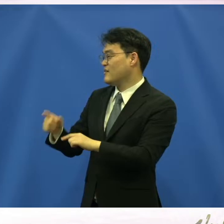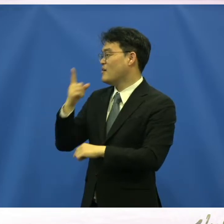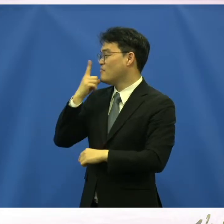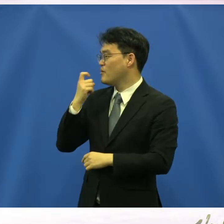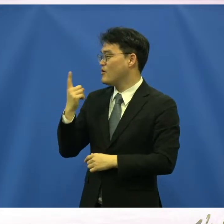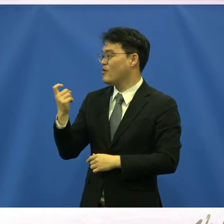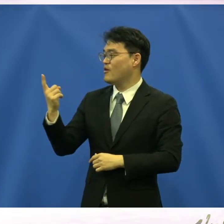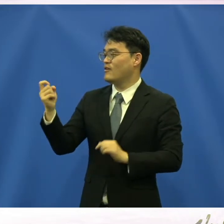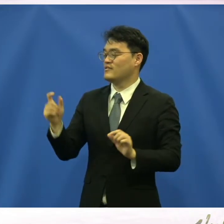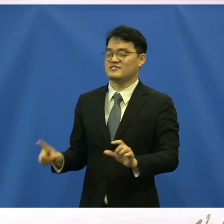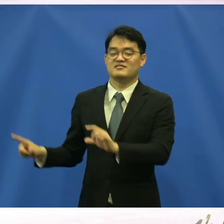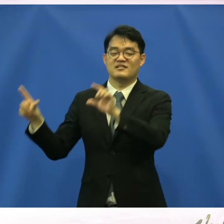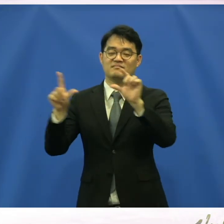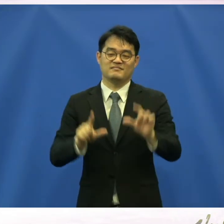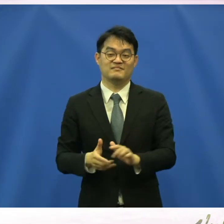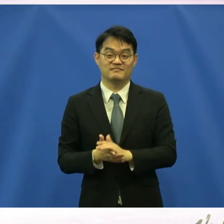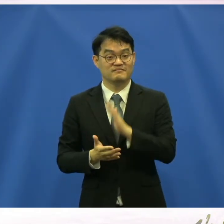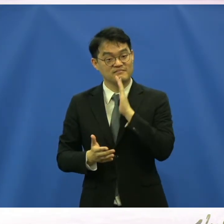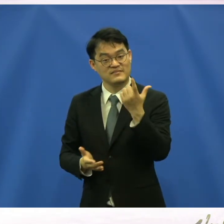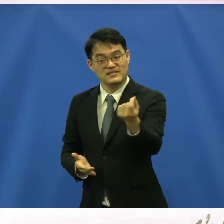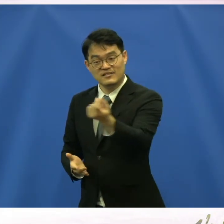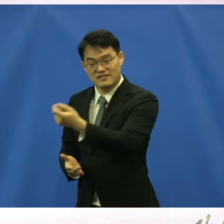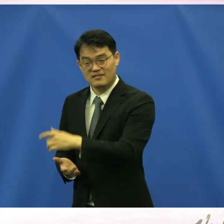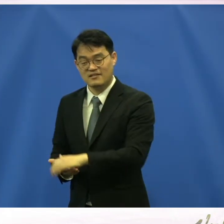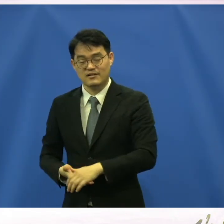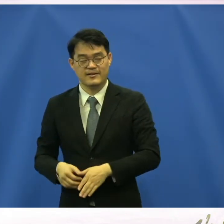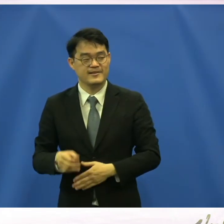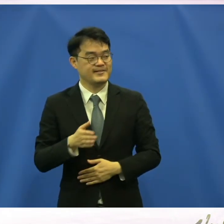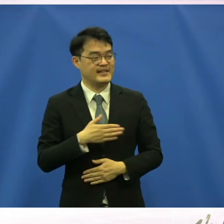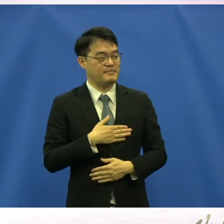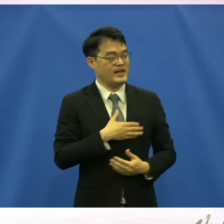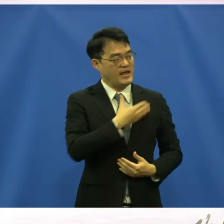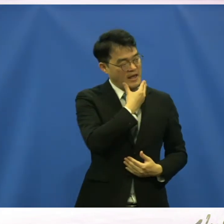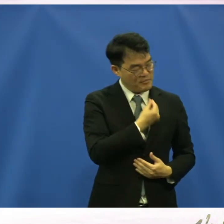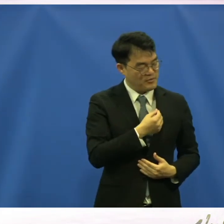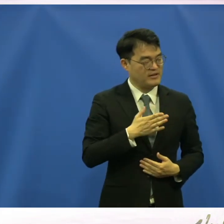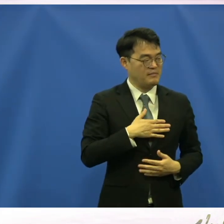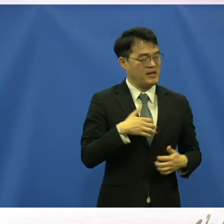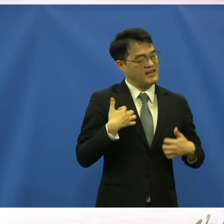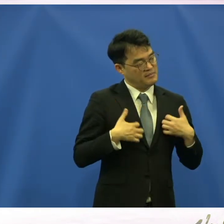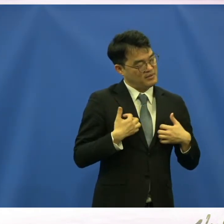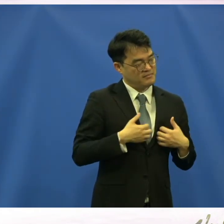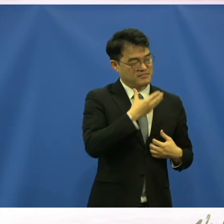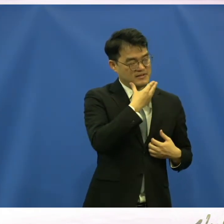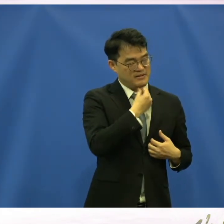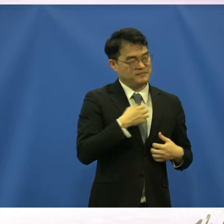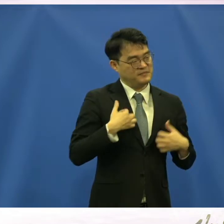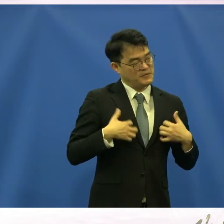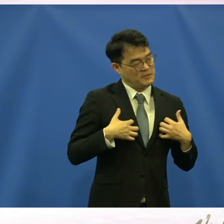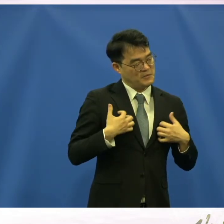근데 여러분, 나만의 행복, 나만의 기쁨, 나만의 즐거움을 추구하면요 원망과 불평이 늘어나.